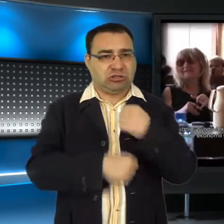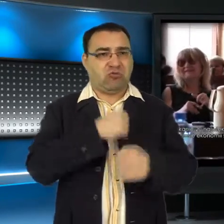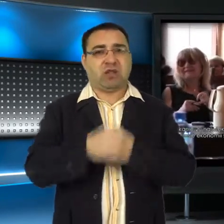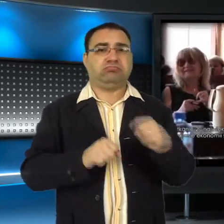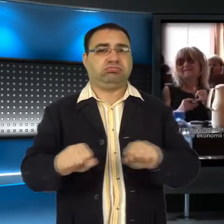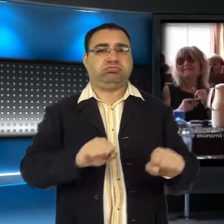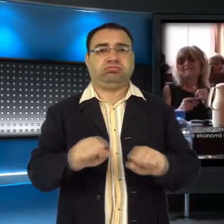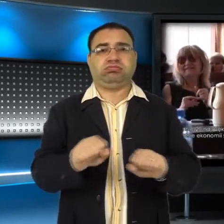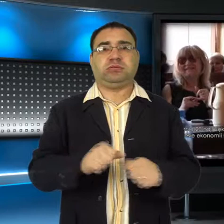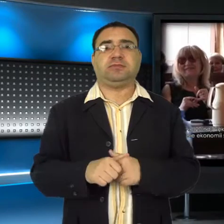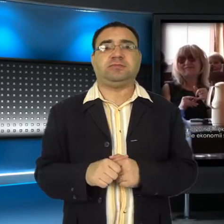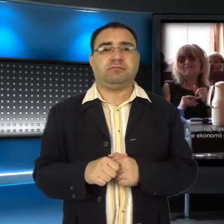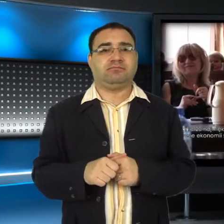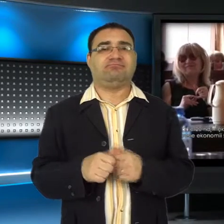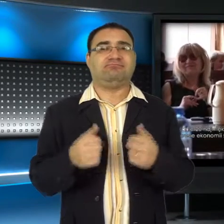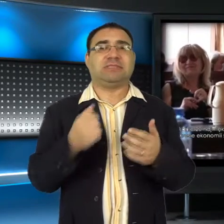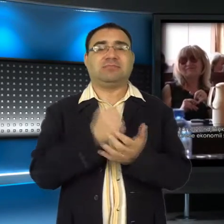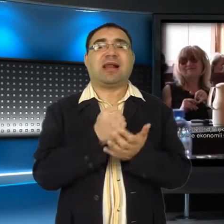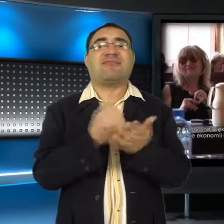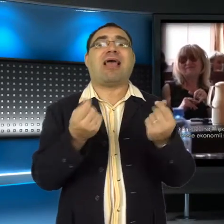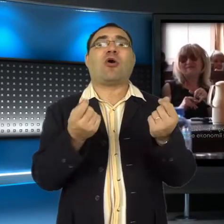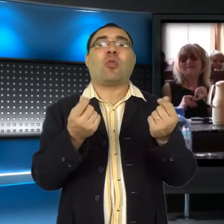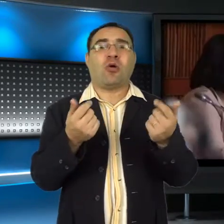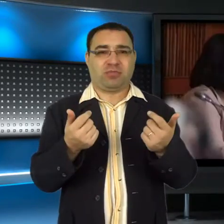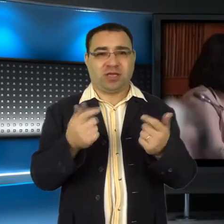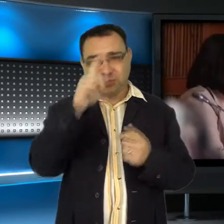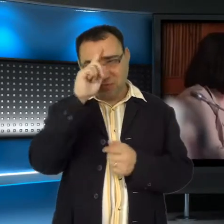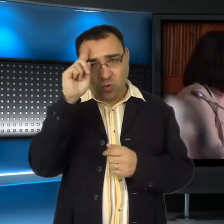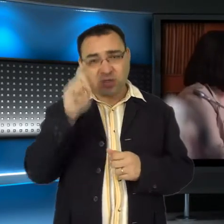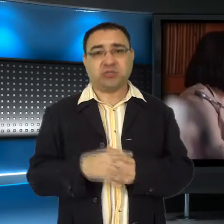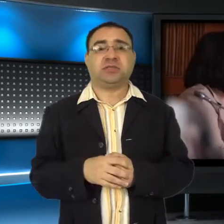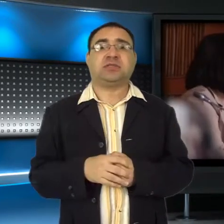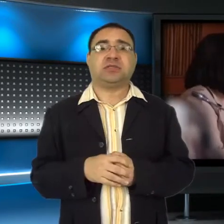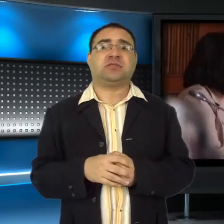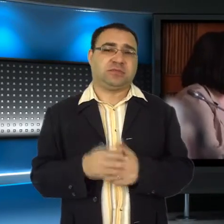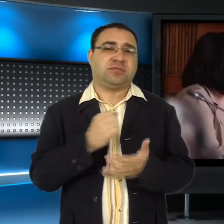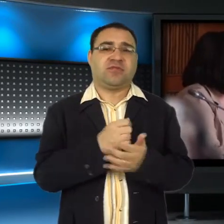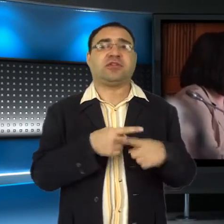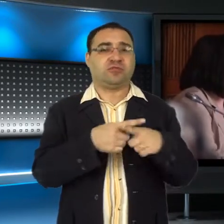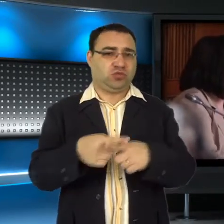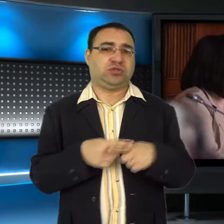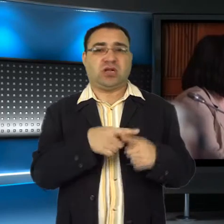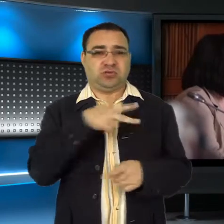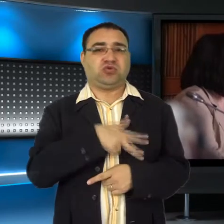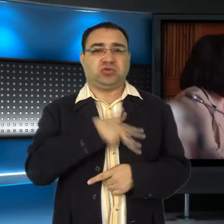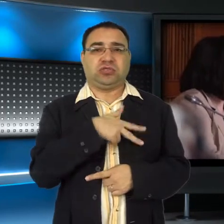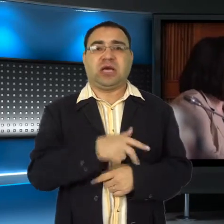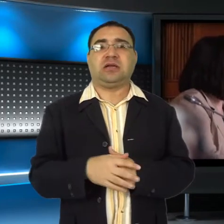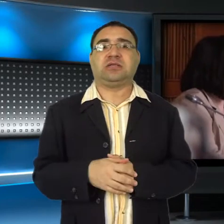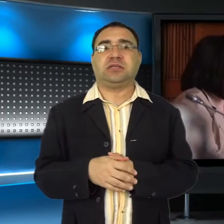w tym kierunku. Mówisz o ekonomii społecznej? Między innymi to się może przetłumaczyć na ekonomię społeczną, czyli